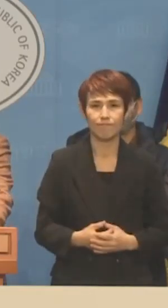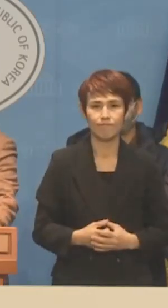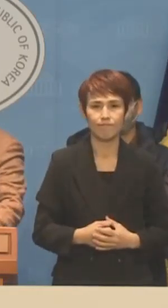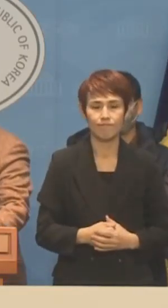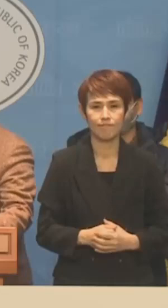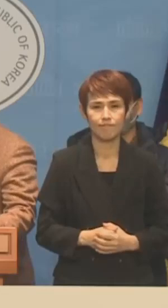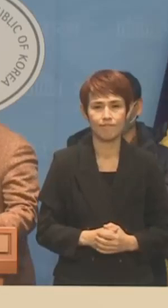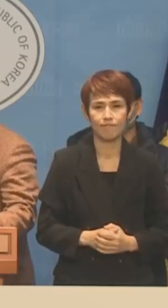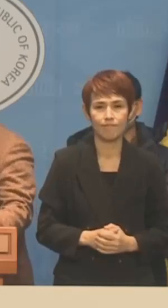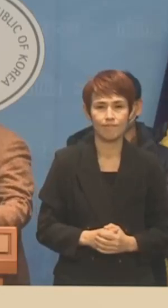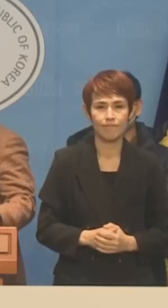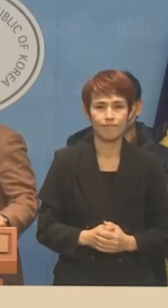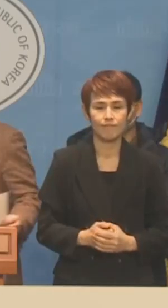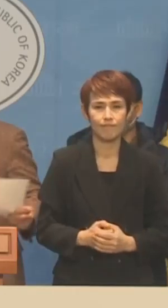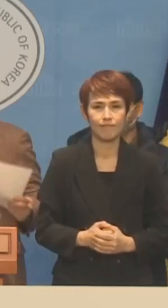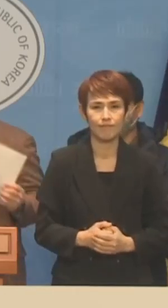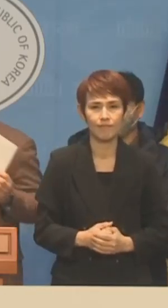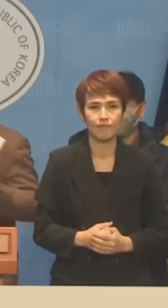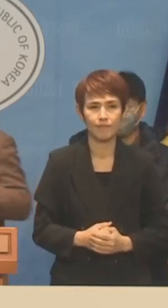시작하겠습니다.